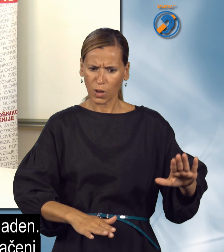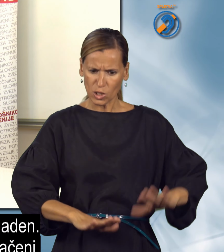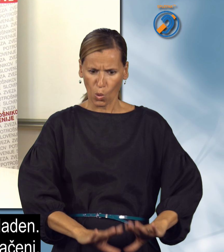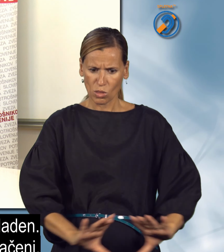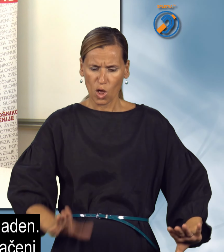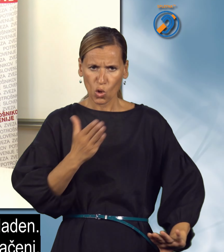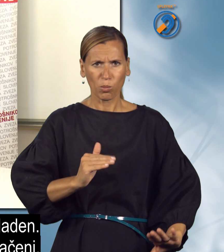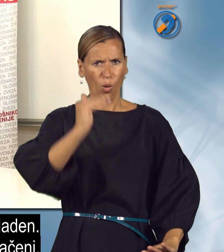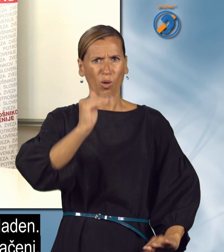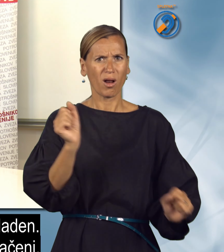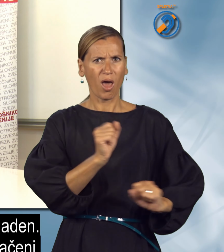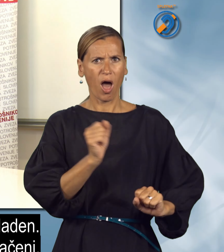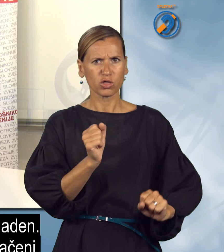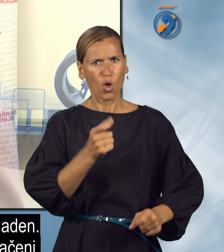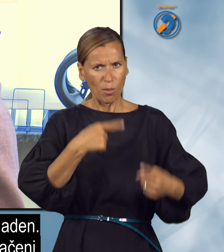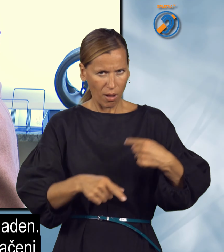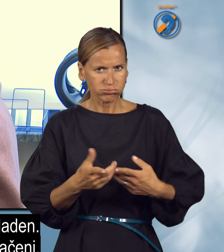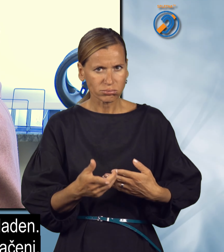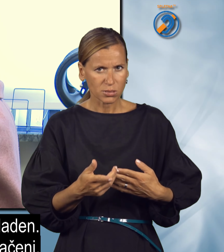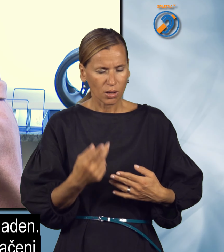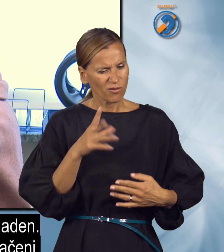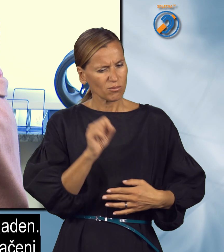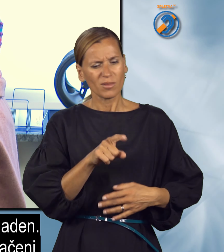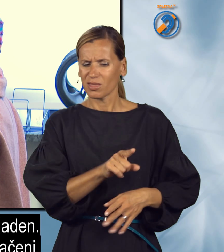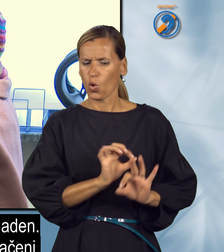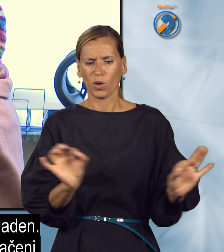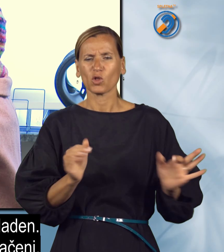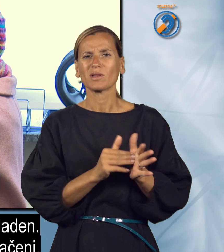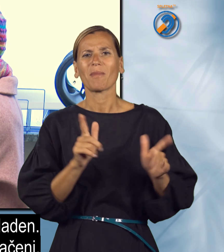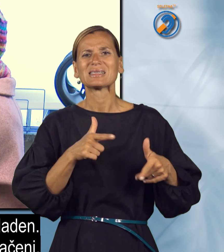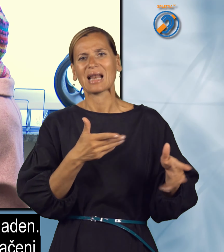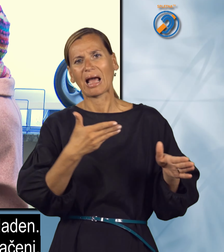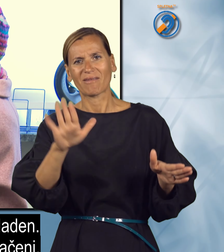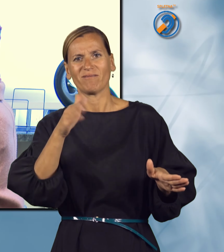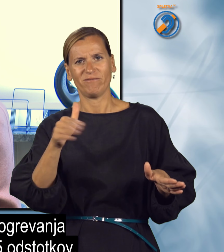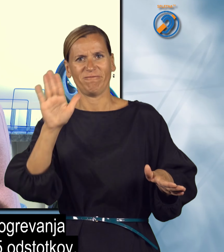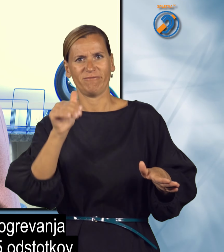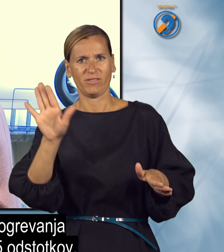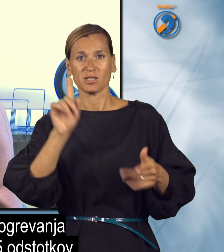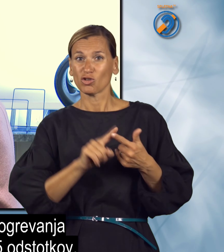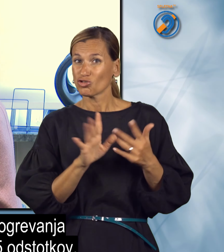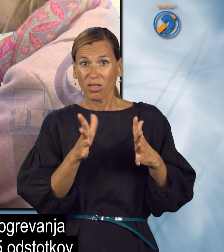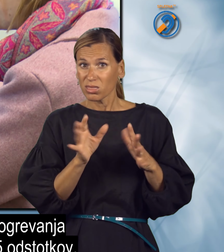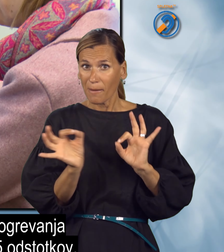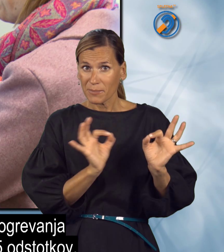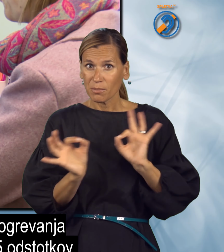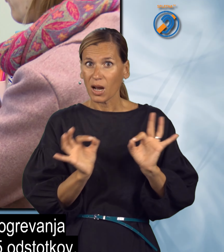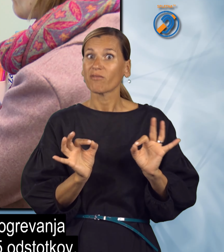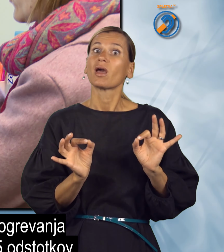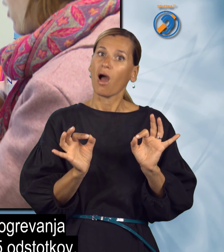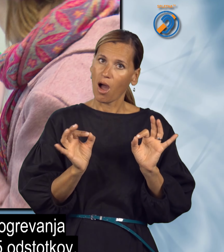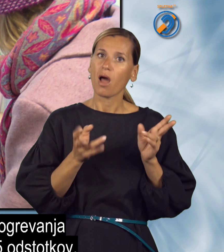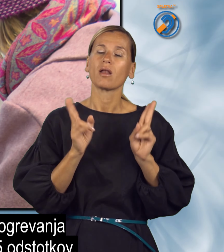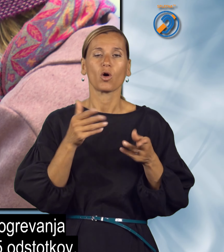drugi del je pa hladen. Če niso odzračeni, se lahko